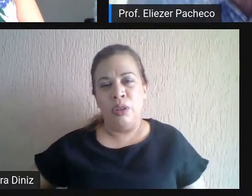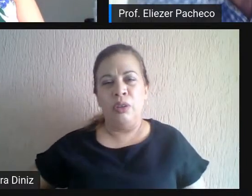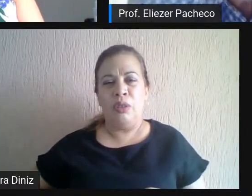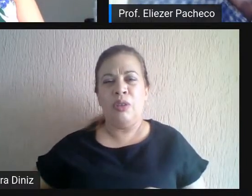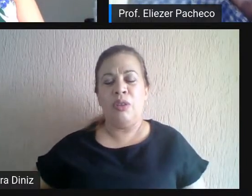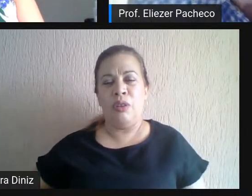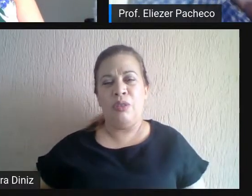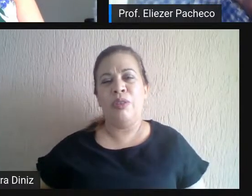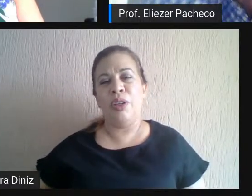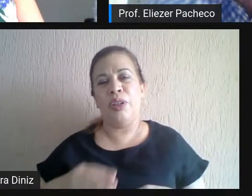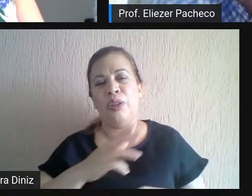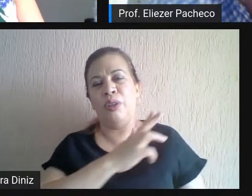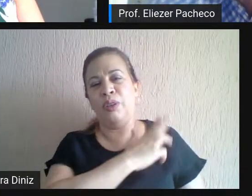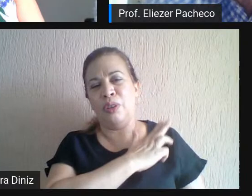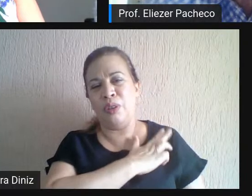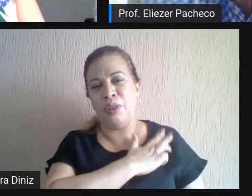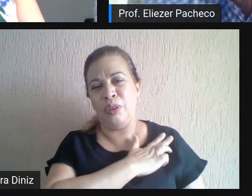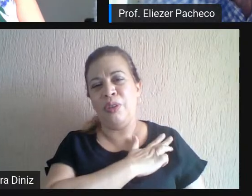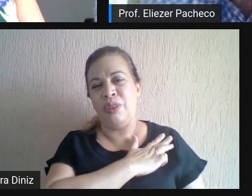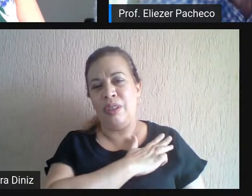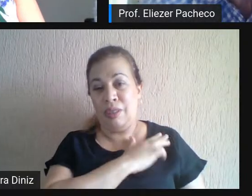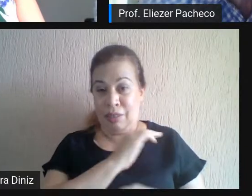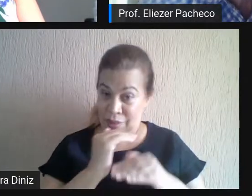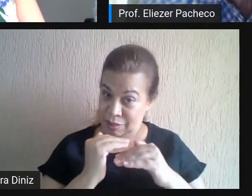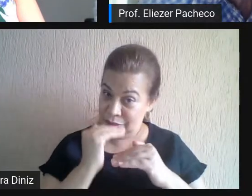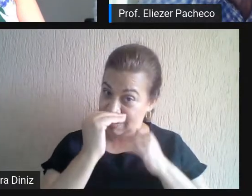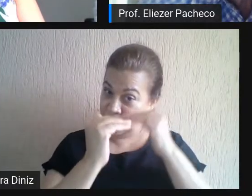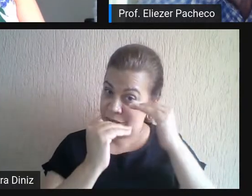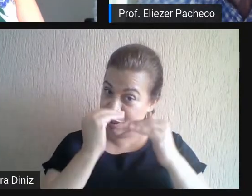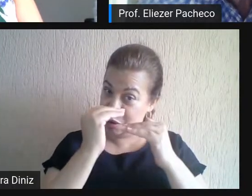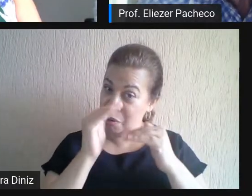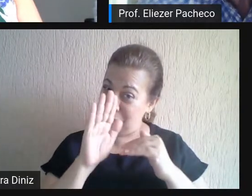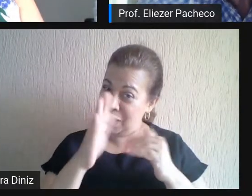Só que agora caímos vertiginosamente de novo.